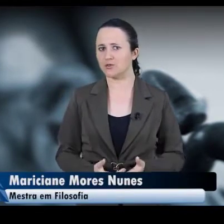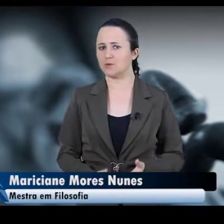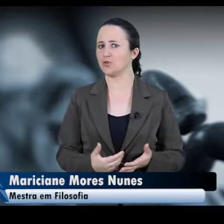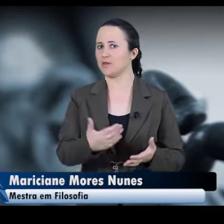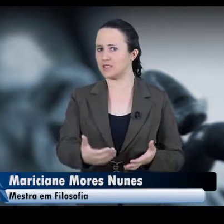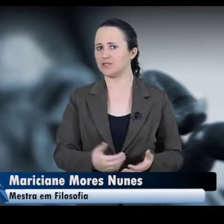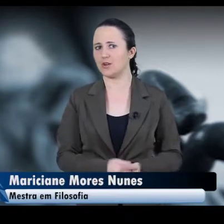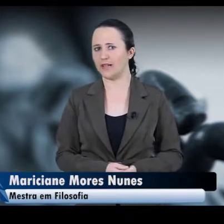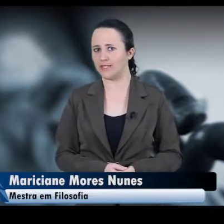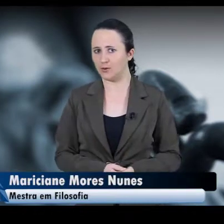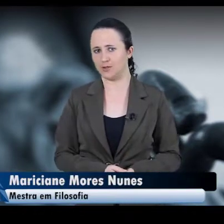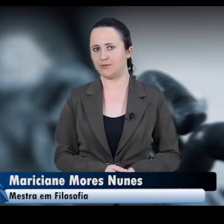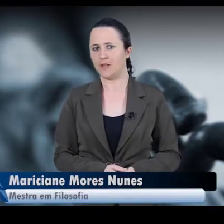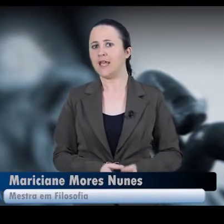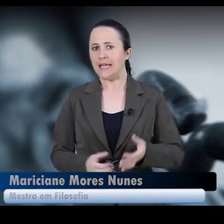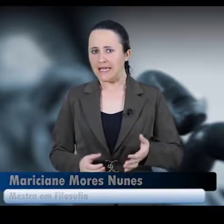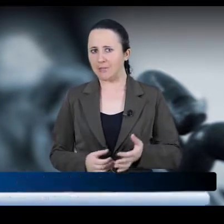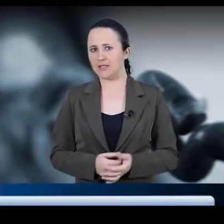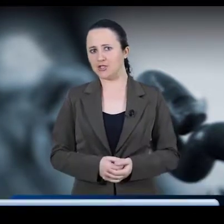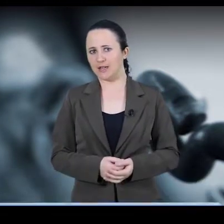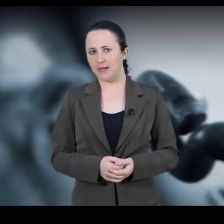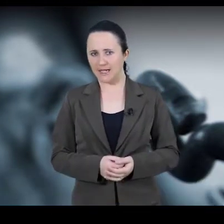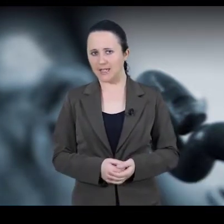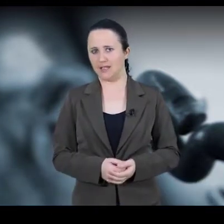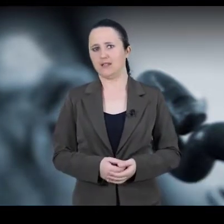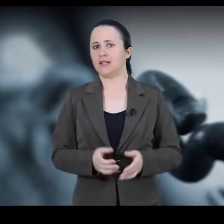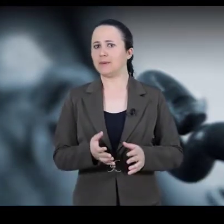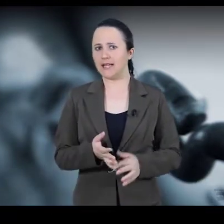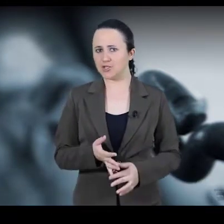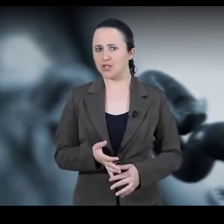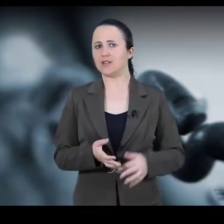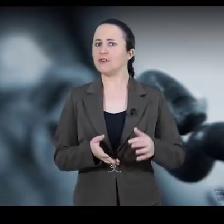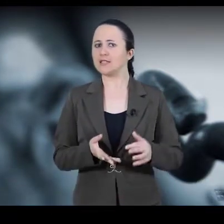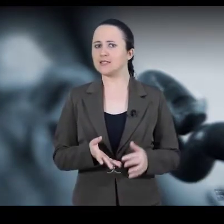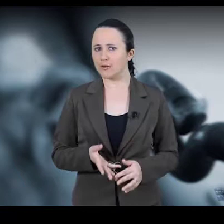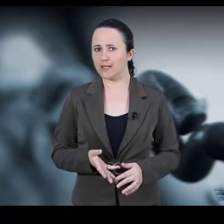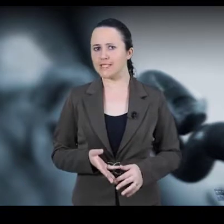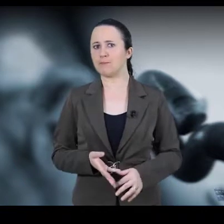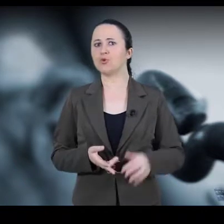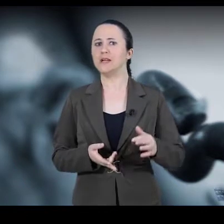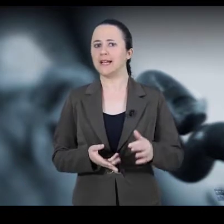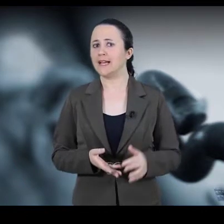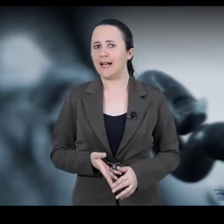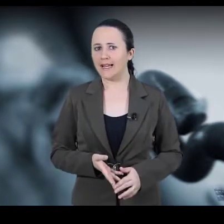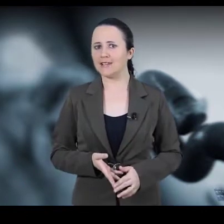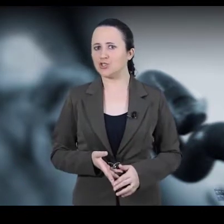de 1948. E é importante lembrar que liberdade de ir e vir, segurança pública, além